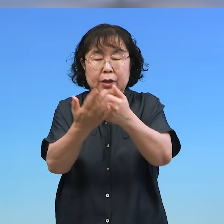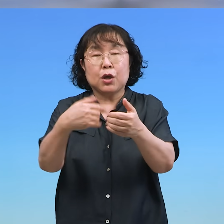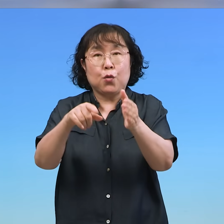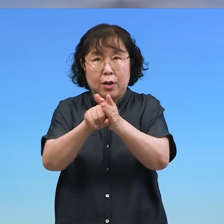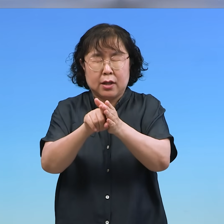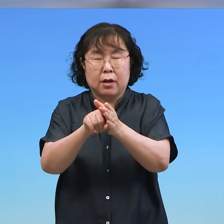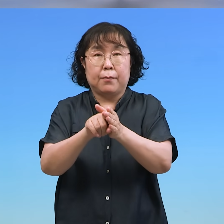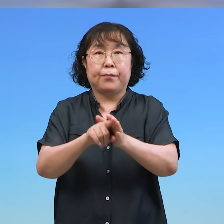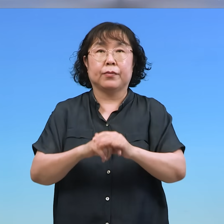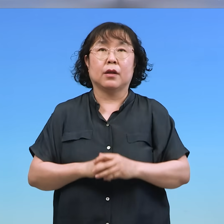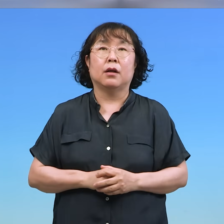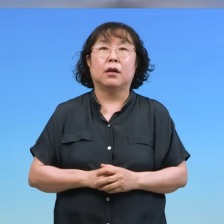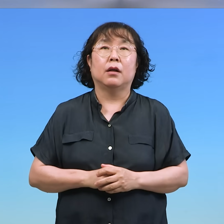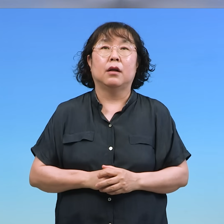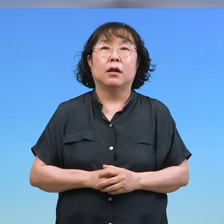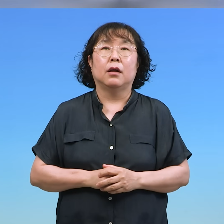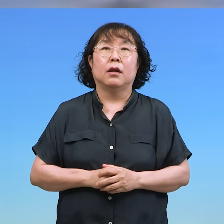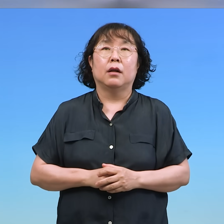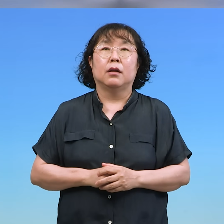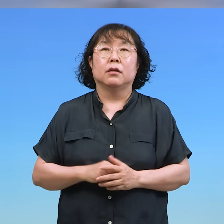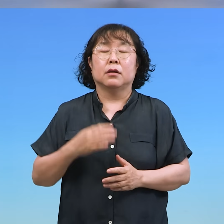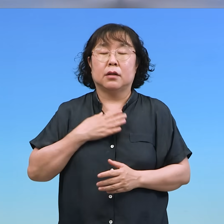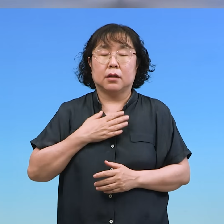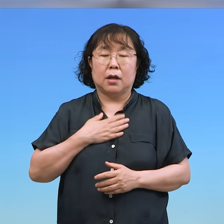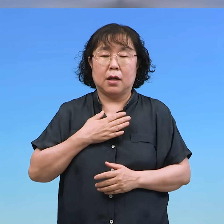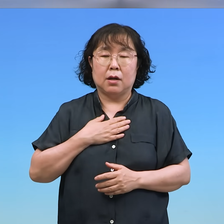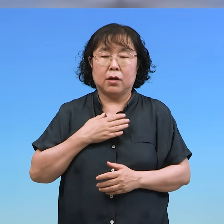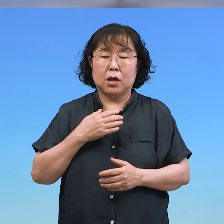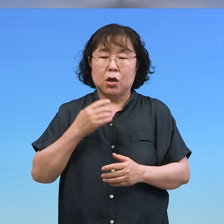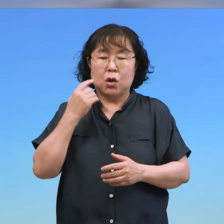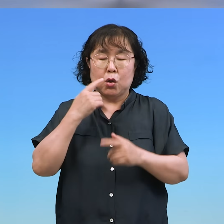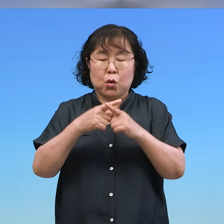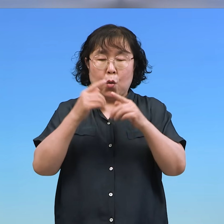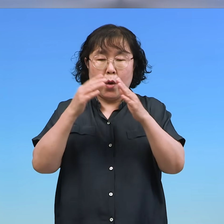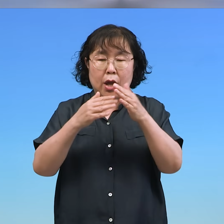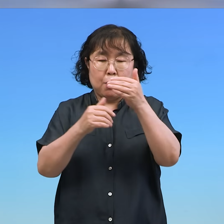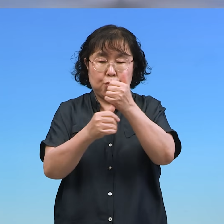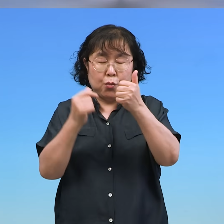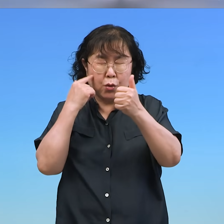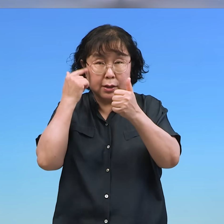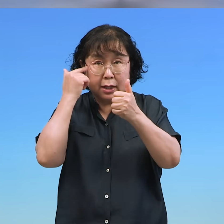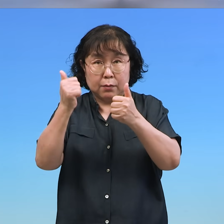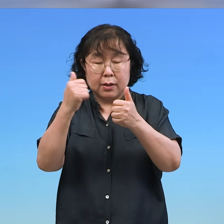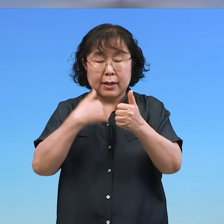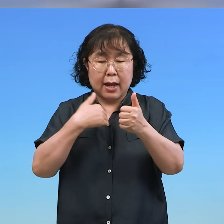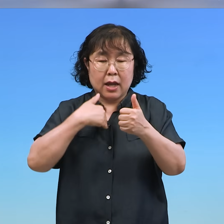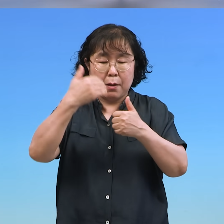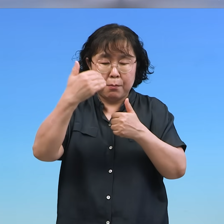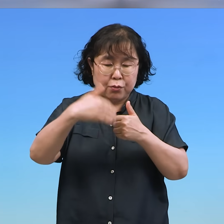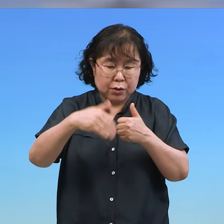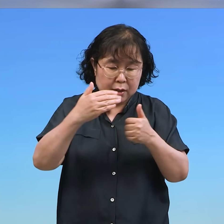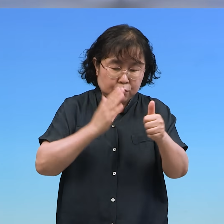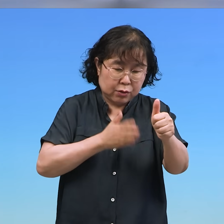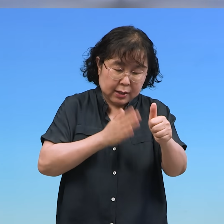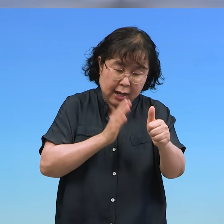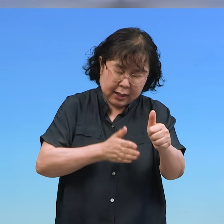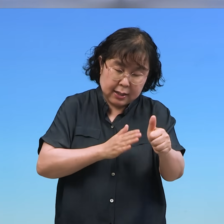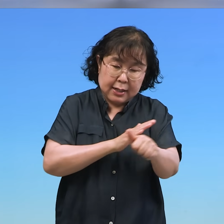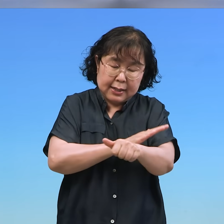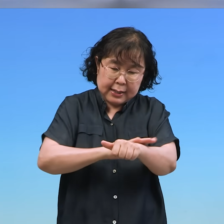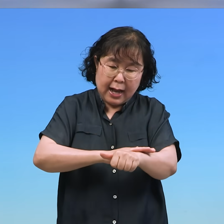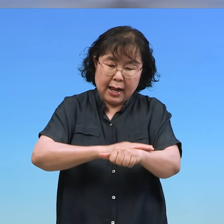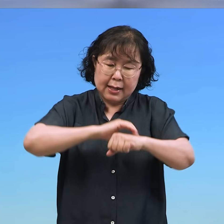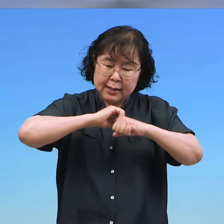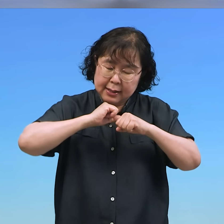감히 우리 교회 교역자들은 저의 이 권면을 그래도 따르려고 애쓴다고 저는 믿습니다. 우리